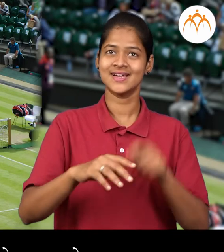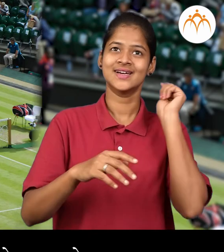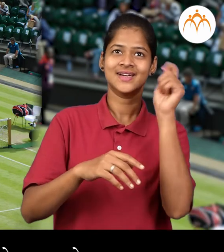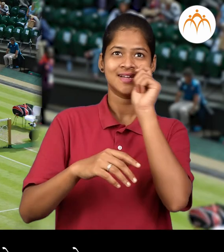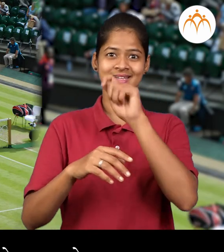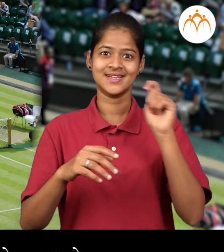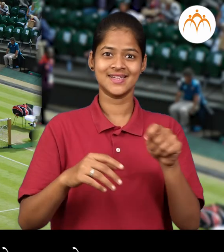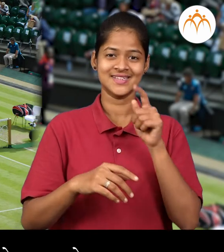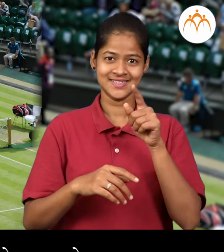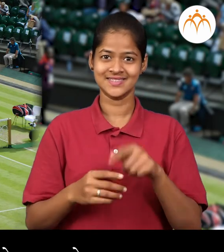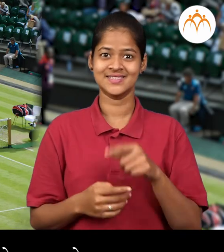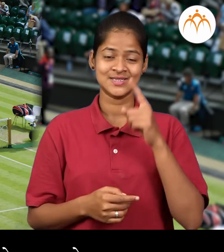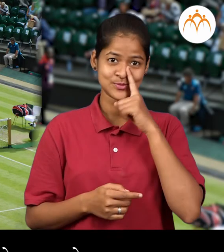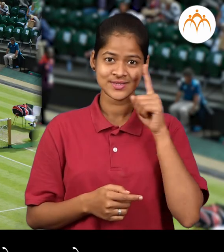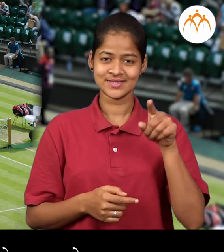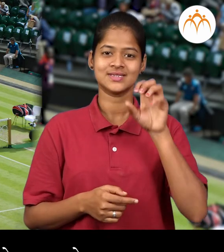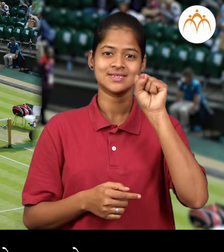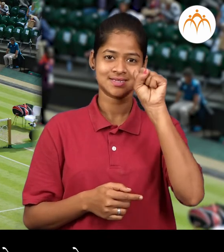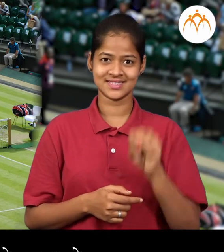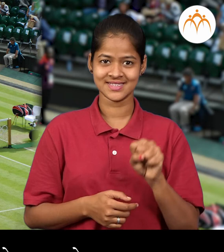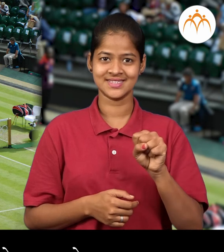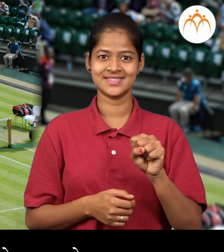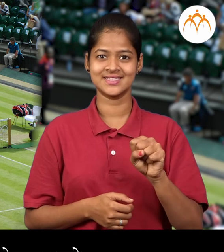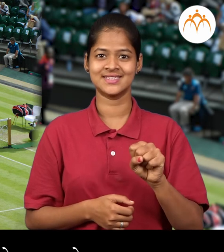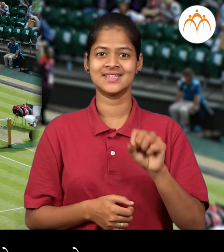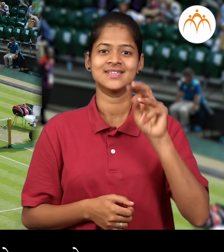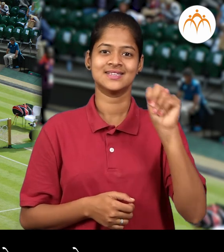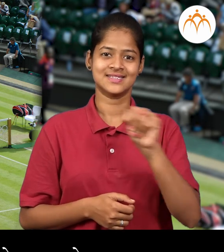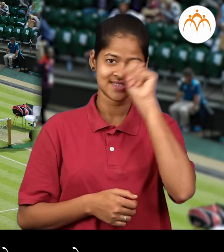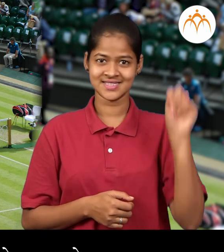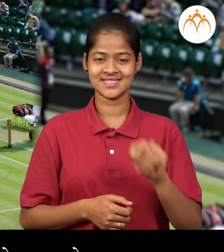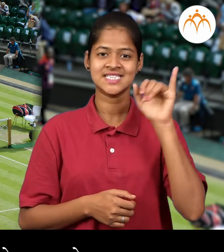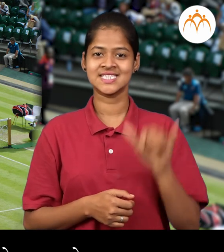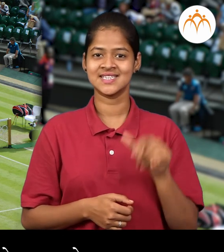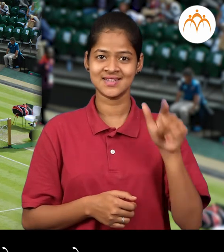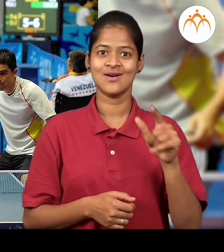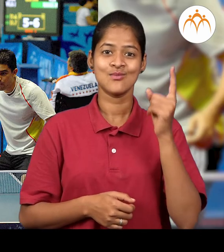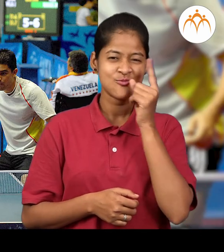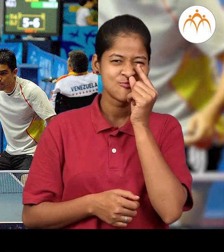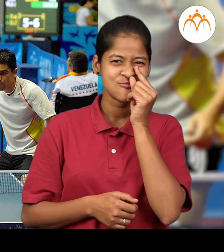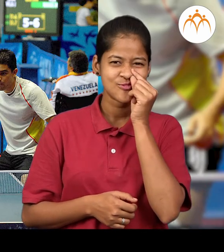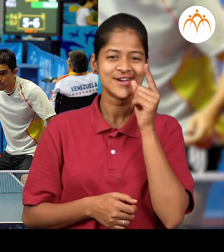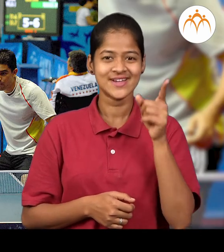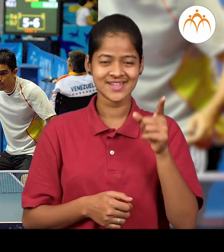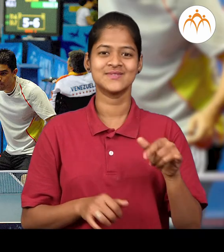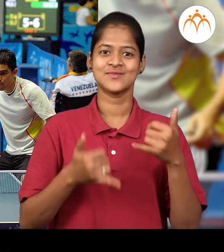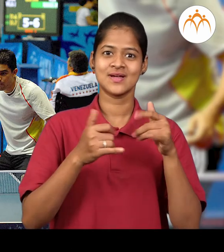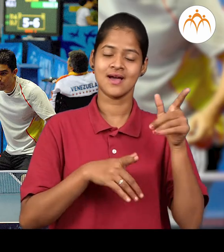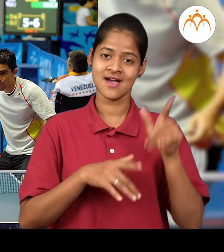सानिया मिर्झा लिए टेनिस अखाड़ो आहे ए टेबल